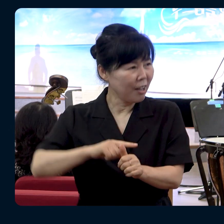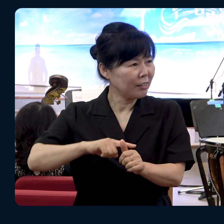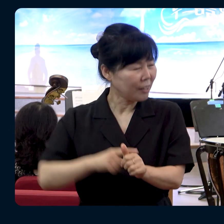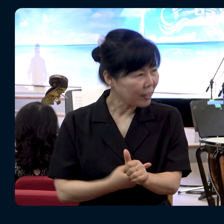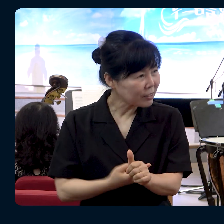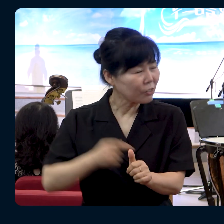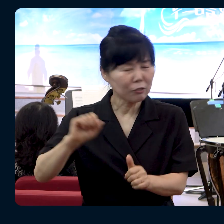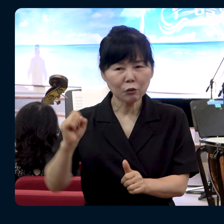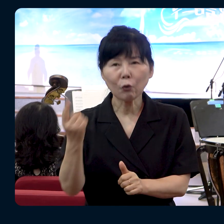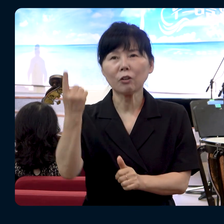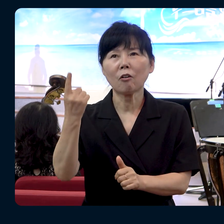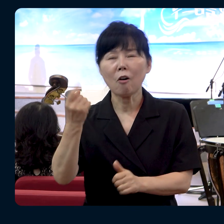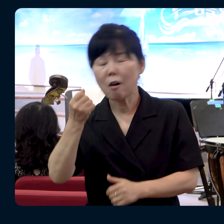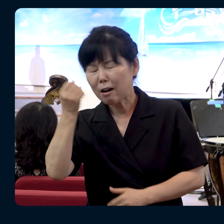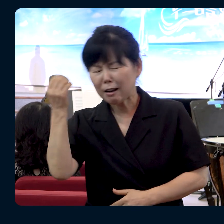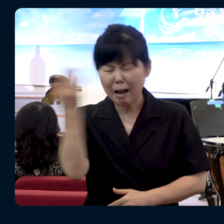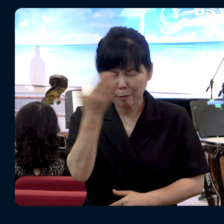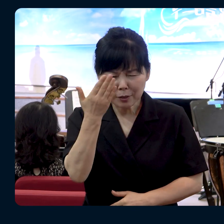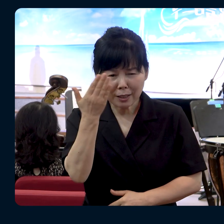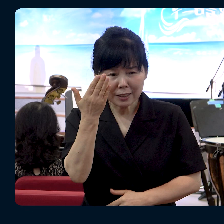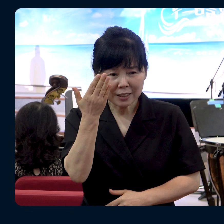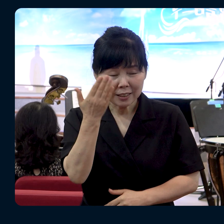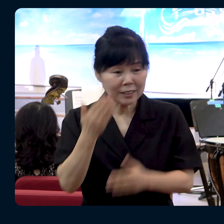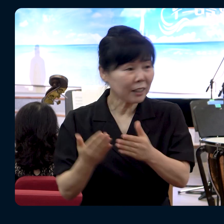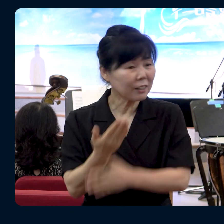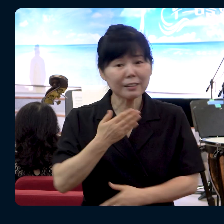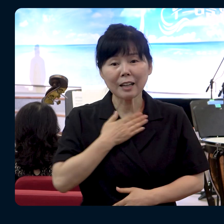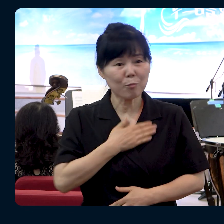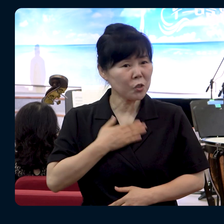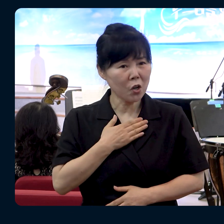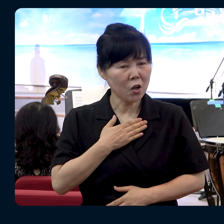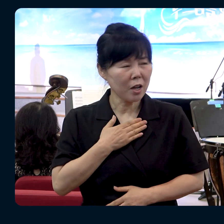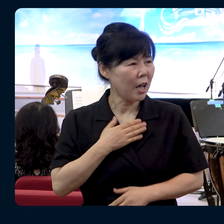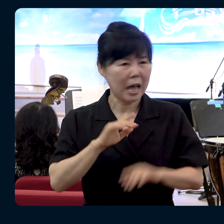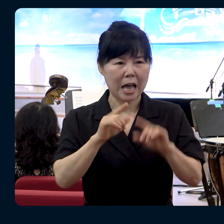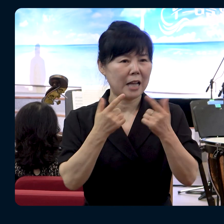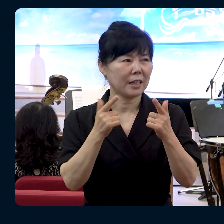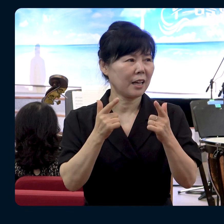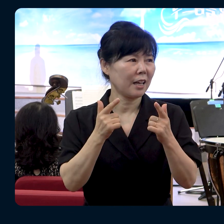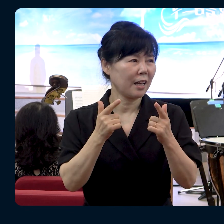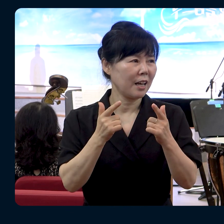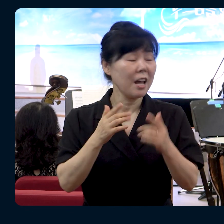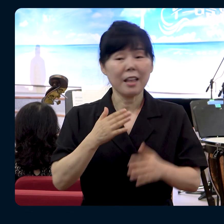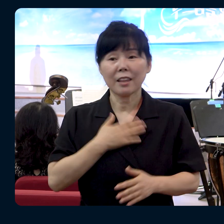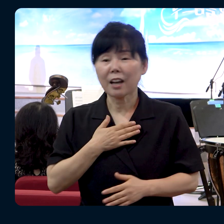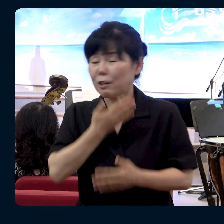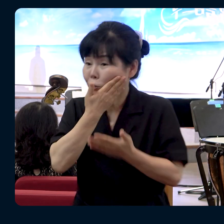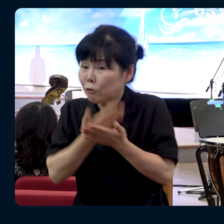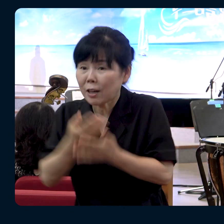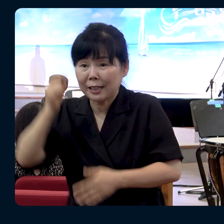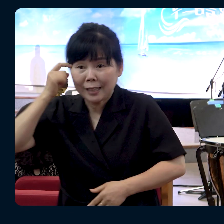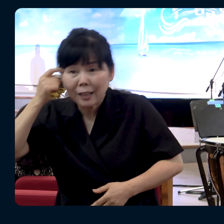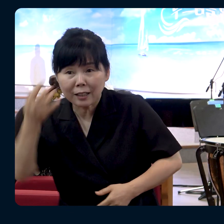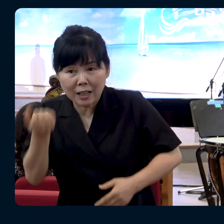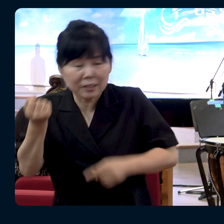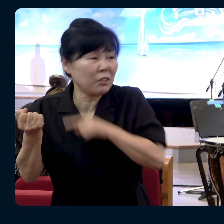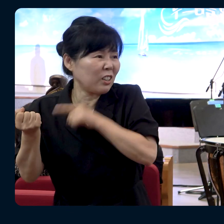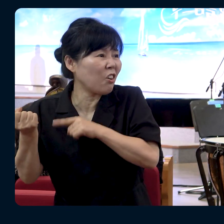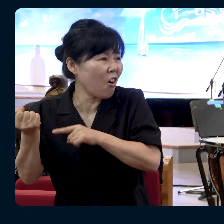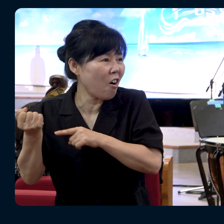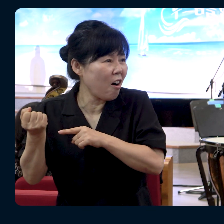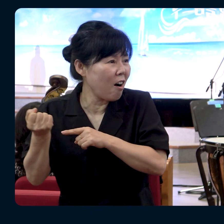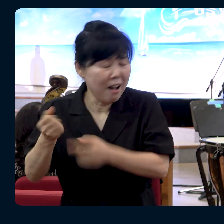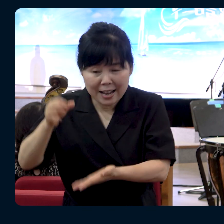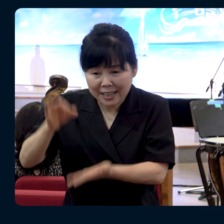어디에서부턴가 갑자기 불쑥 올라오는 감정이 아니고, 내가 중요하게 생각하는 그 상황, 내가 가장